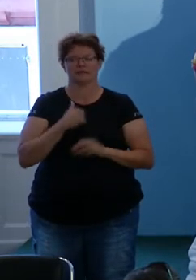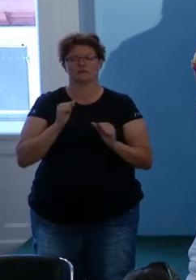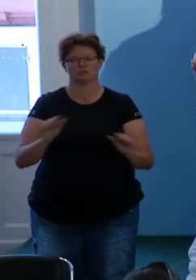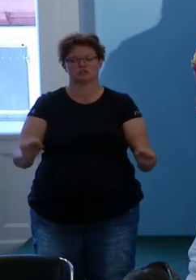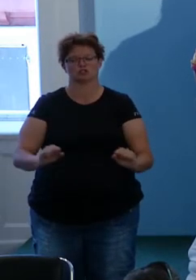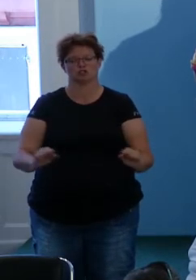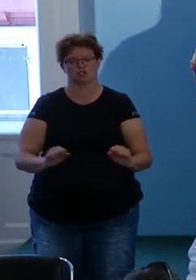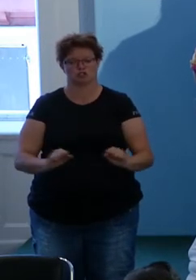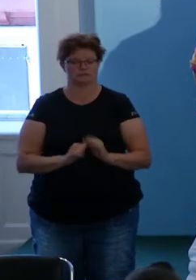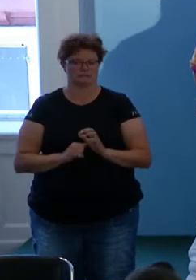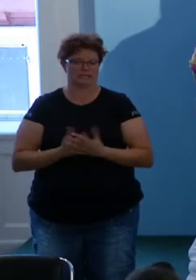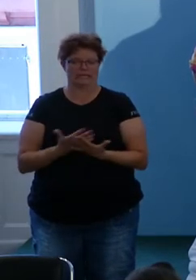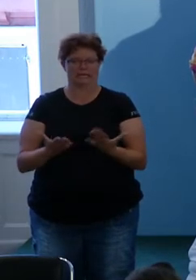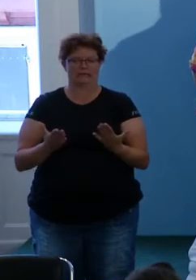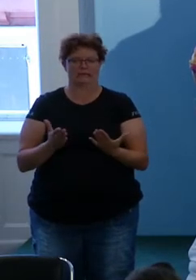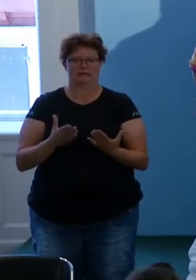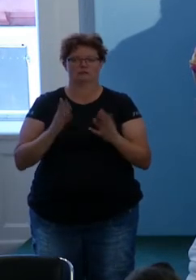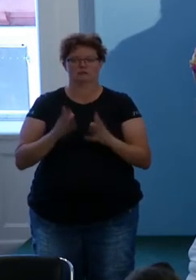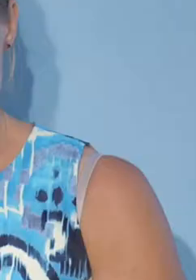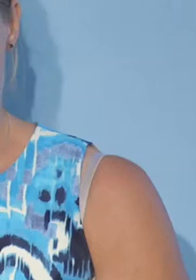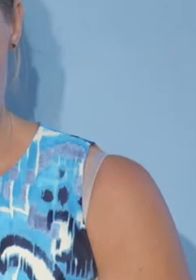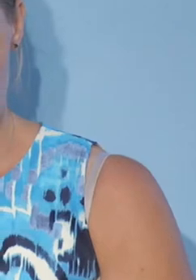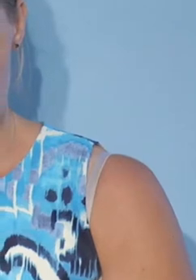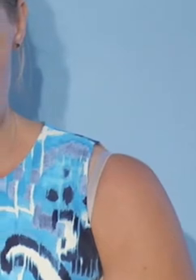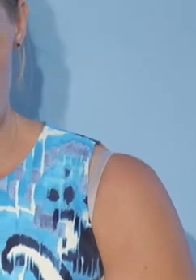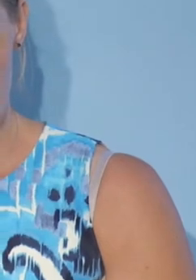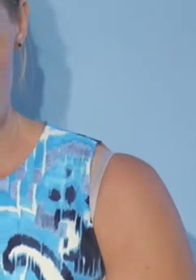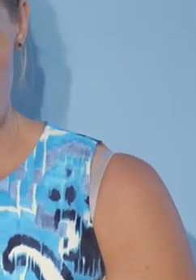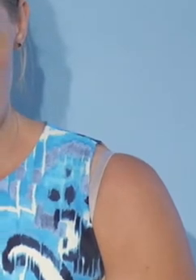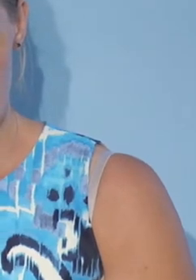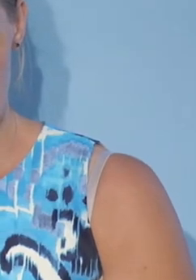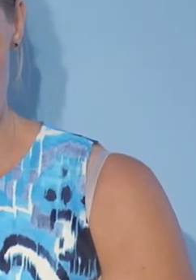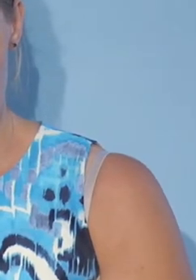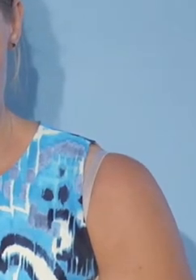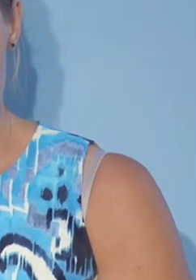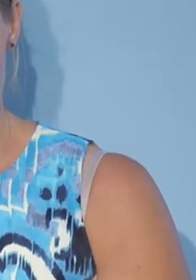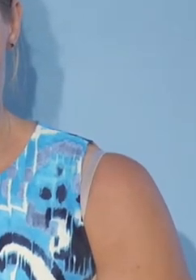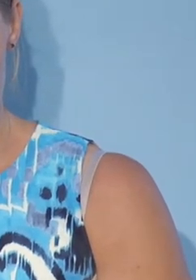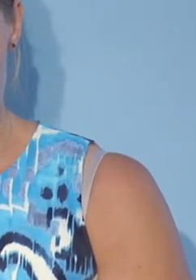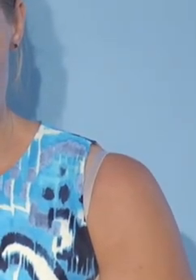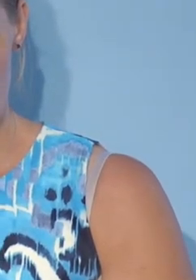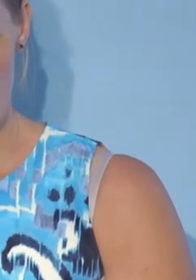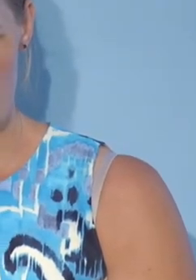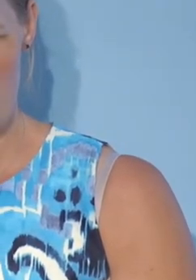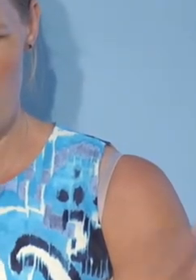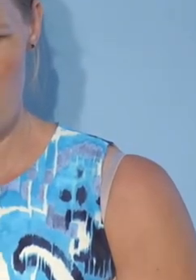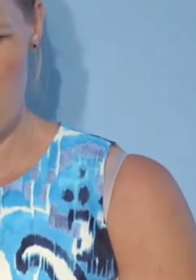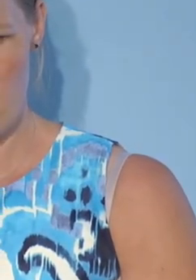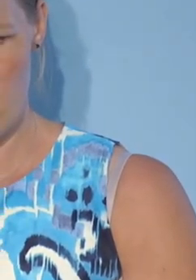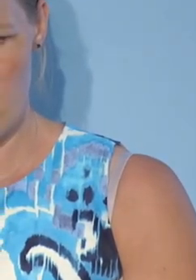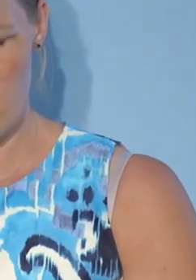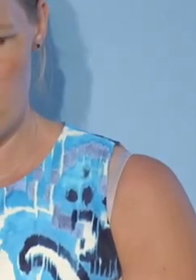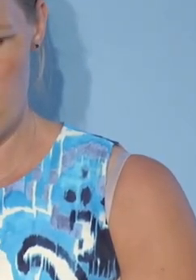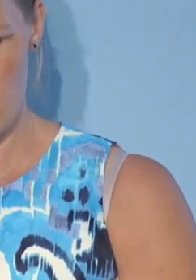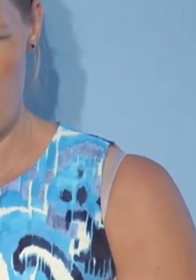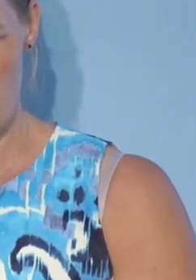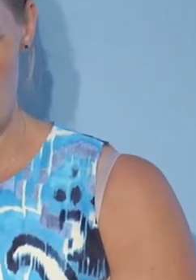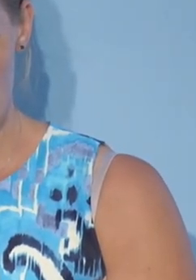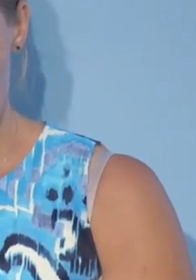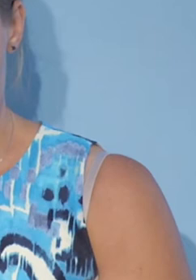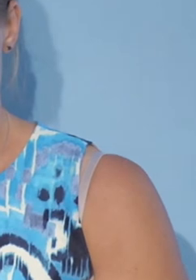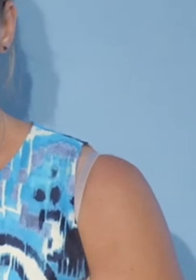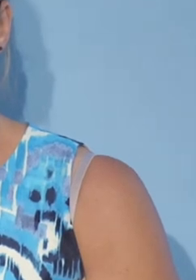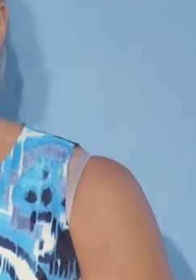på detta så att ingen hamnar mellan stolarna och inte får den behandlingen som finns. Så att, det handlar väl att ta det, för min del, att